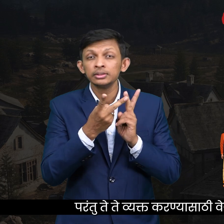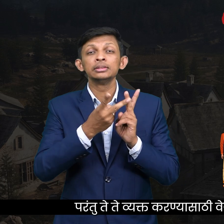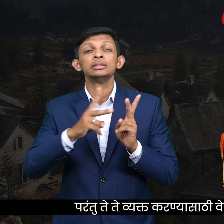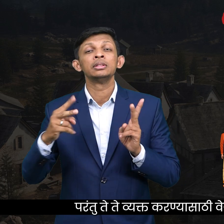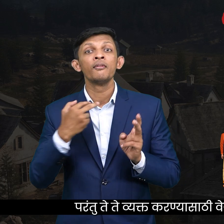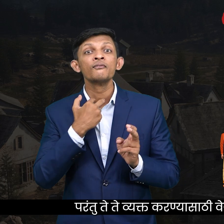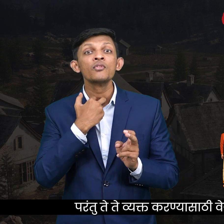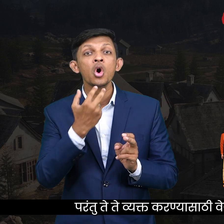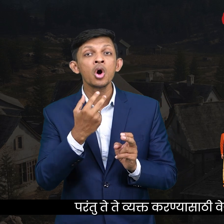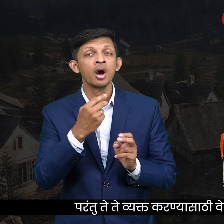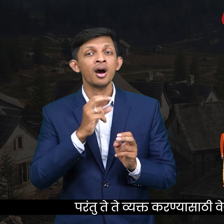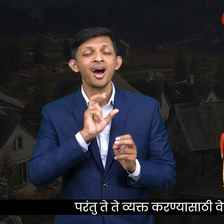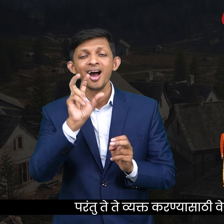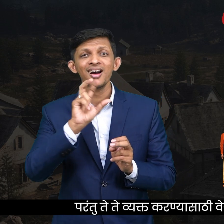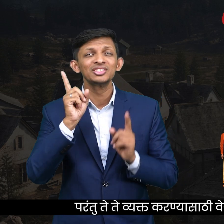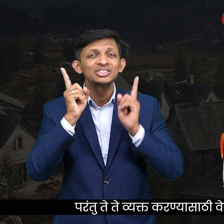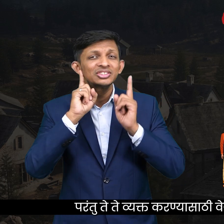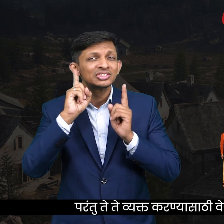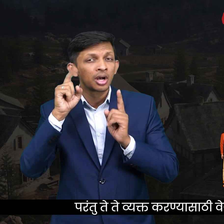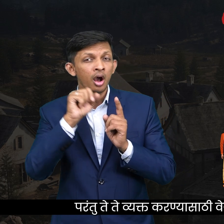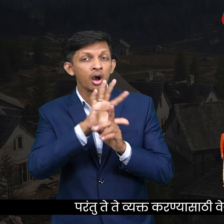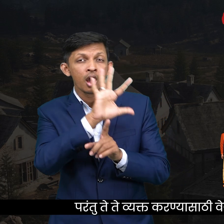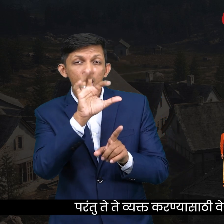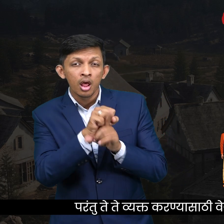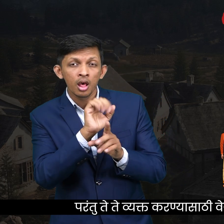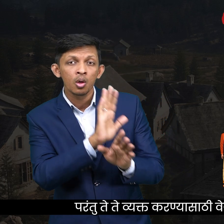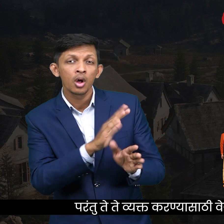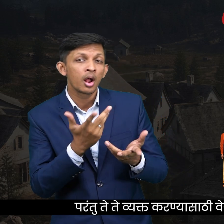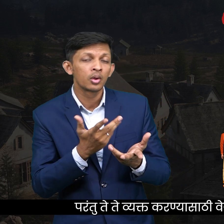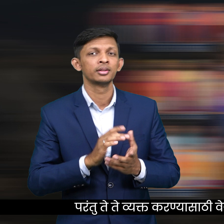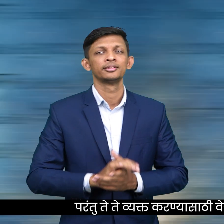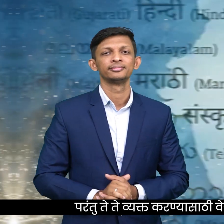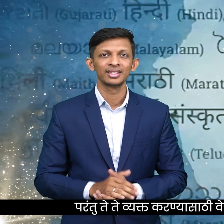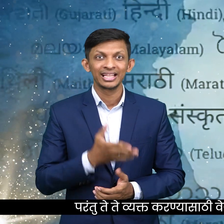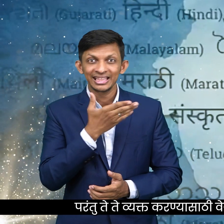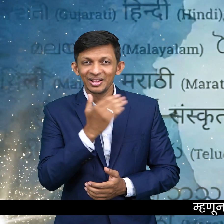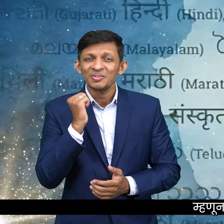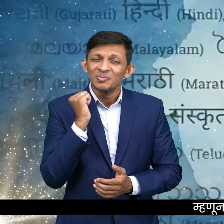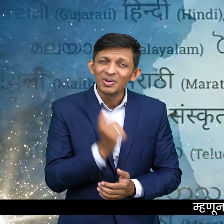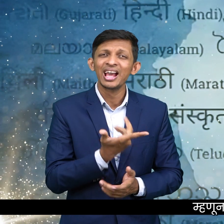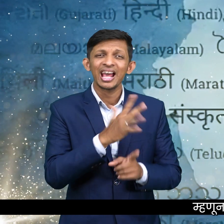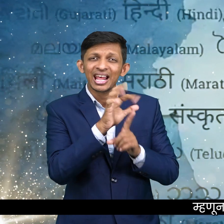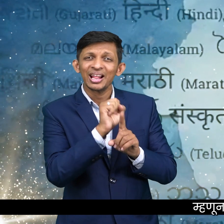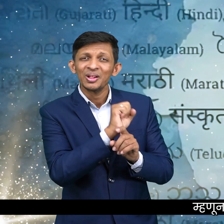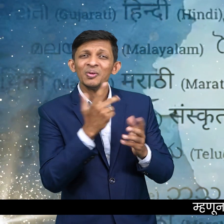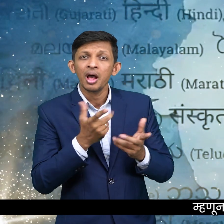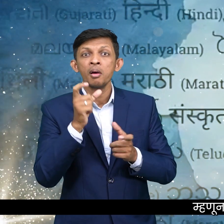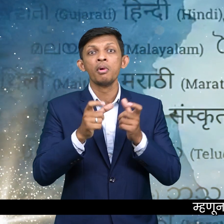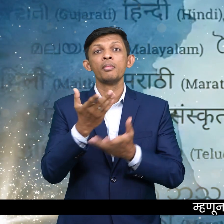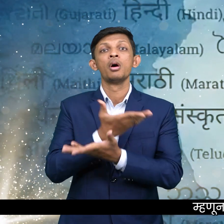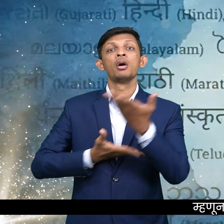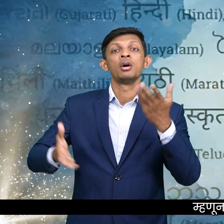परंतु ते व्यक्त करण्याची वेगवेगळी ध्वनी किंवा चिन्हे वापरतात. म्हणूनच